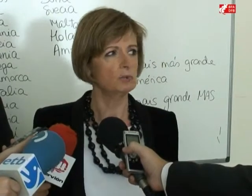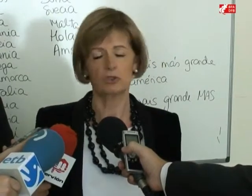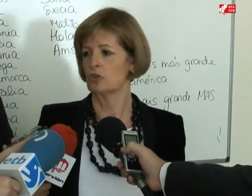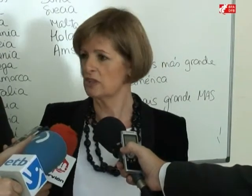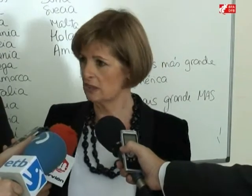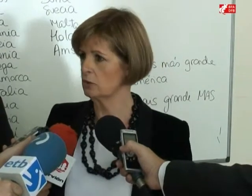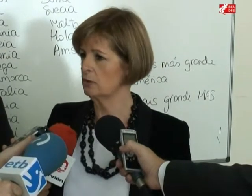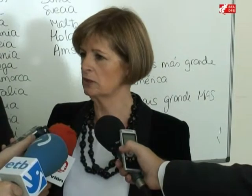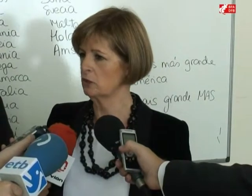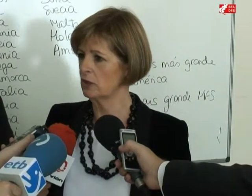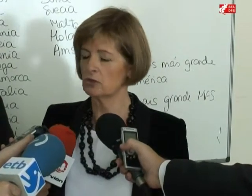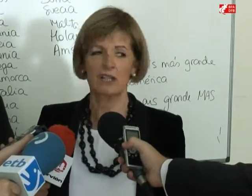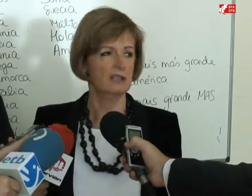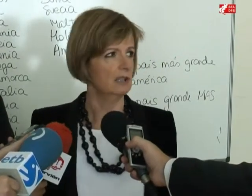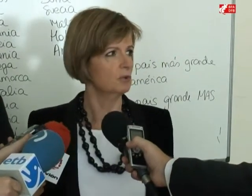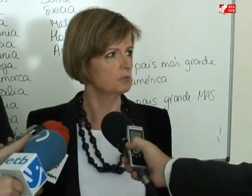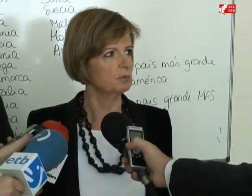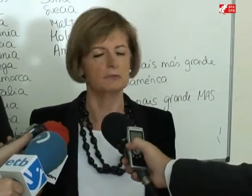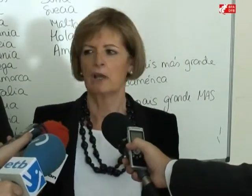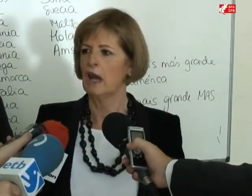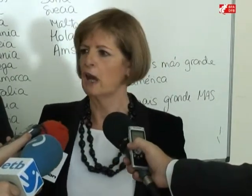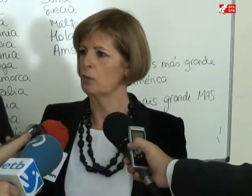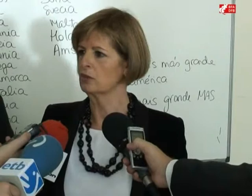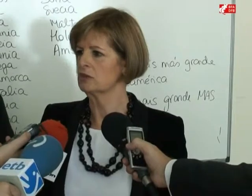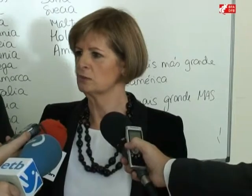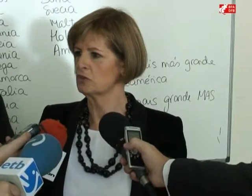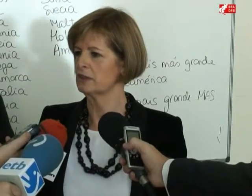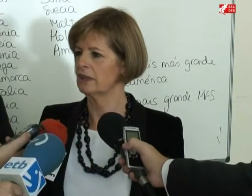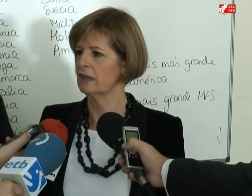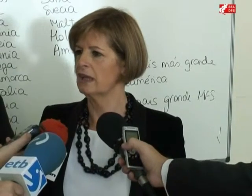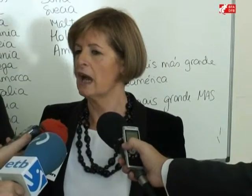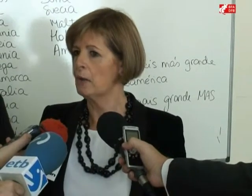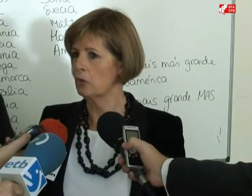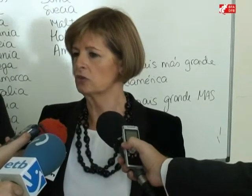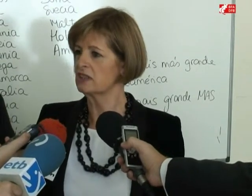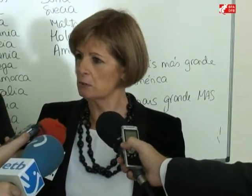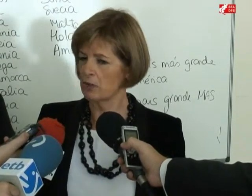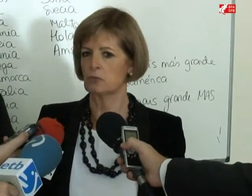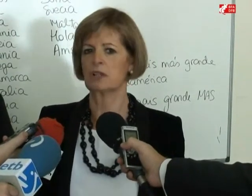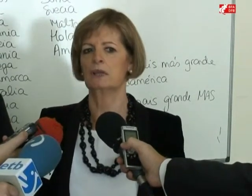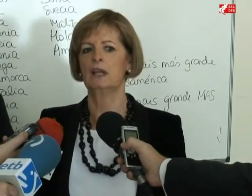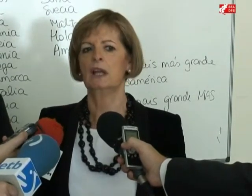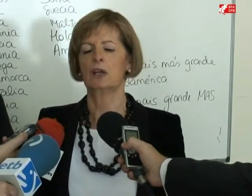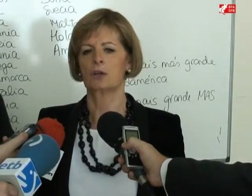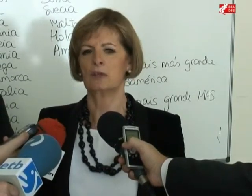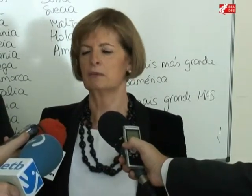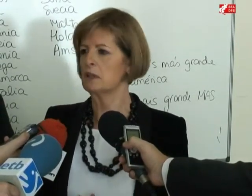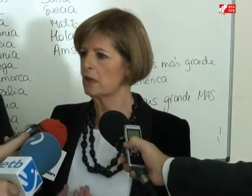supuesto seguir colaborando con ellos. Tenemos pues bueno acuerdos, tenemos apoyo, les apoyamos también económicamente para que